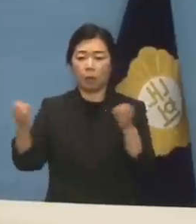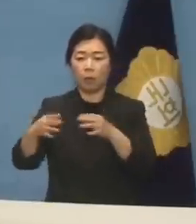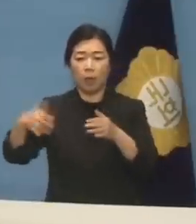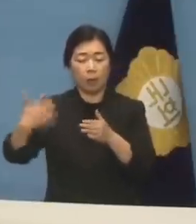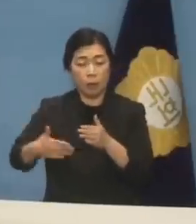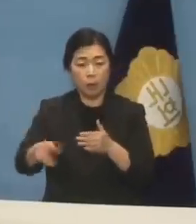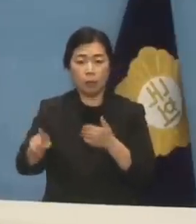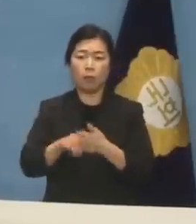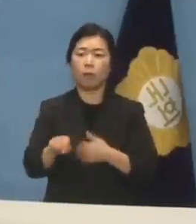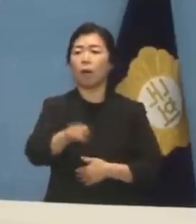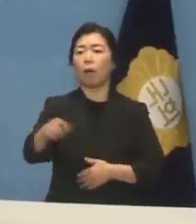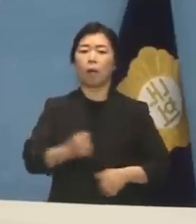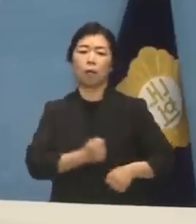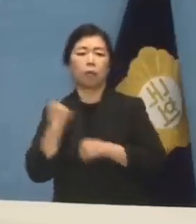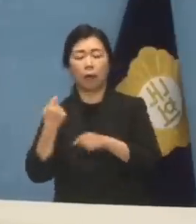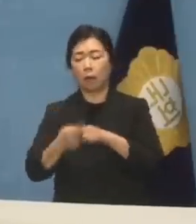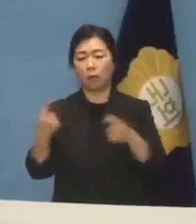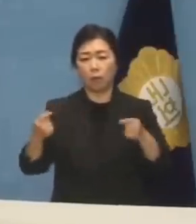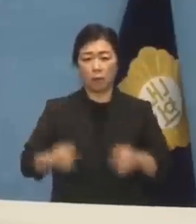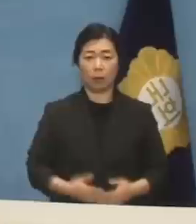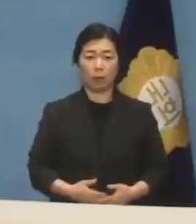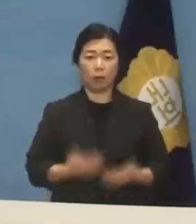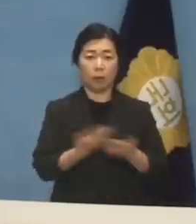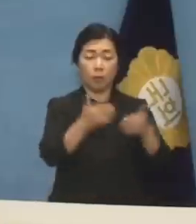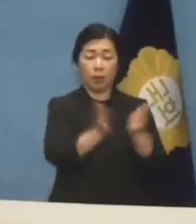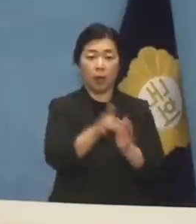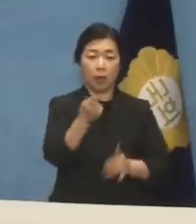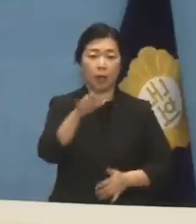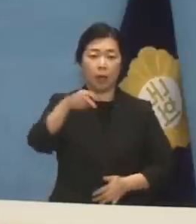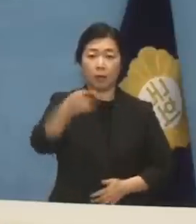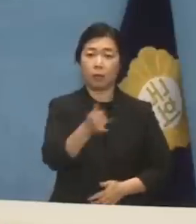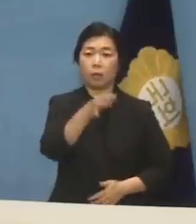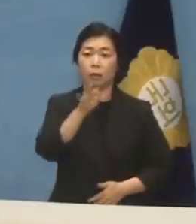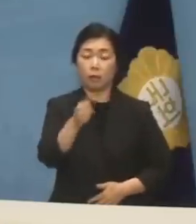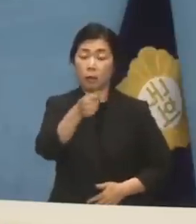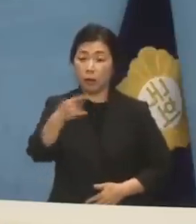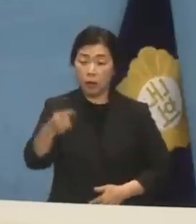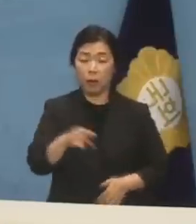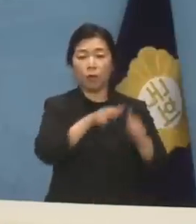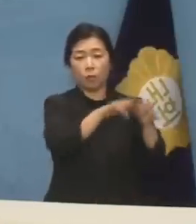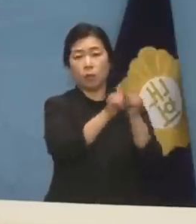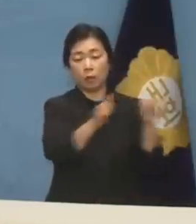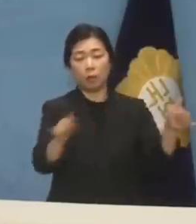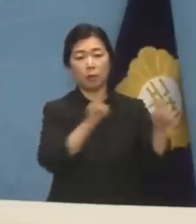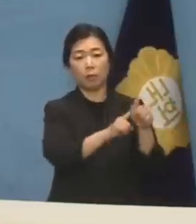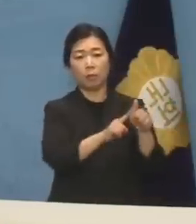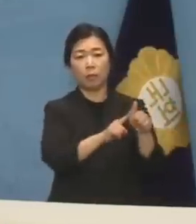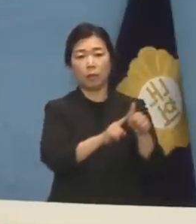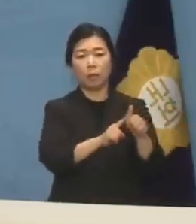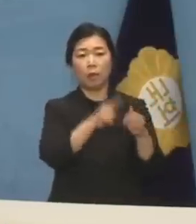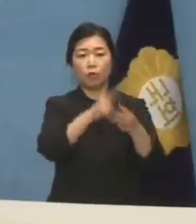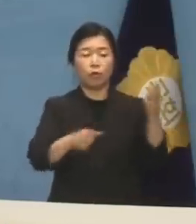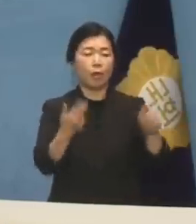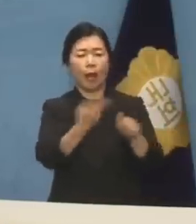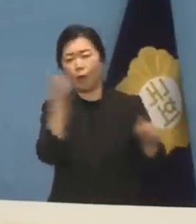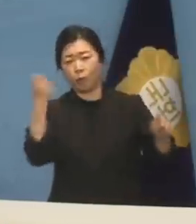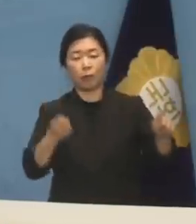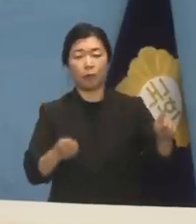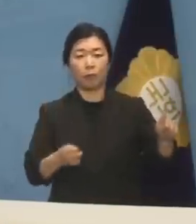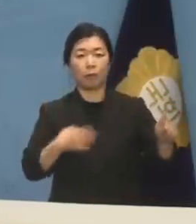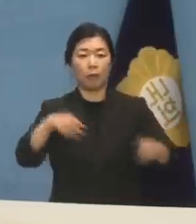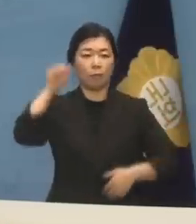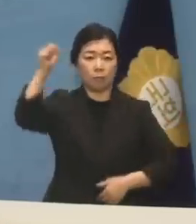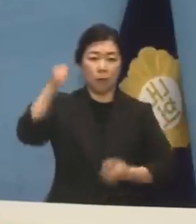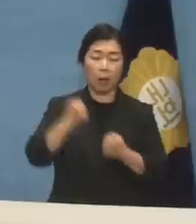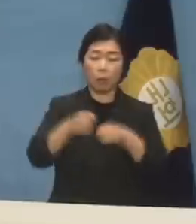기가 막힌 직무이라고 생각합니다. 진보당의 강승희 후보는 윤석열 아웃을 내걸고 당선됐습니다.